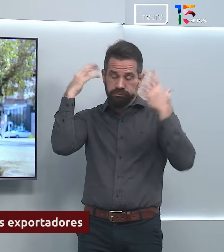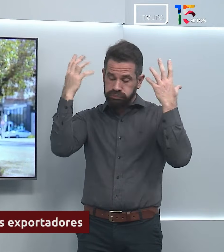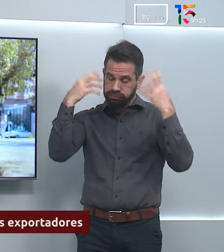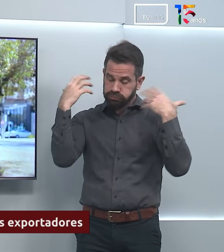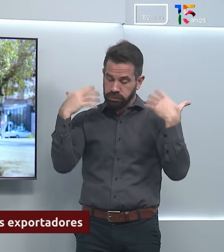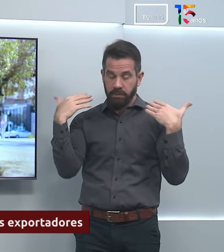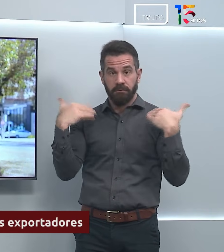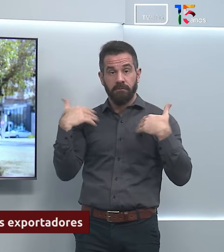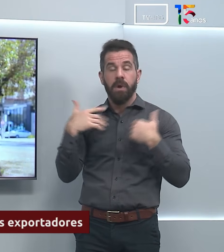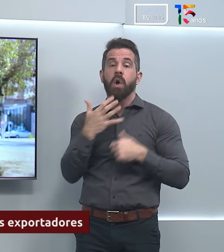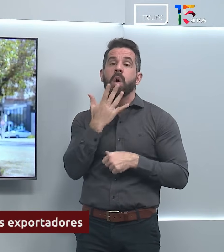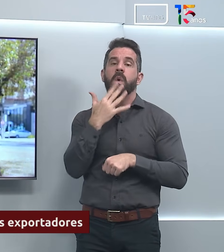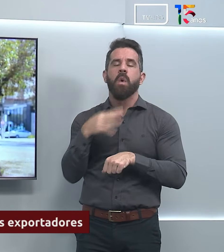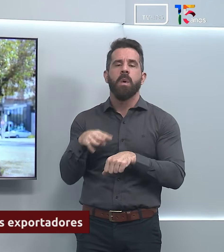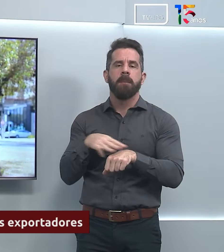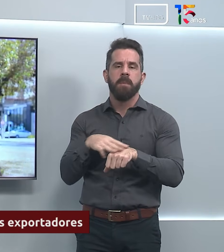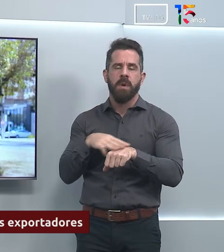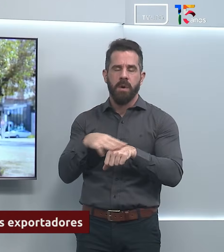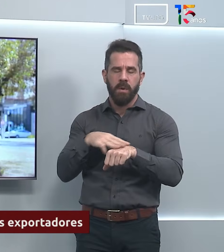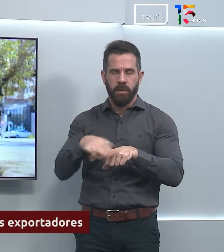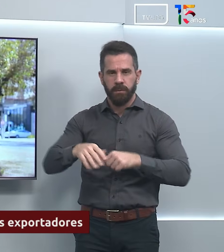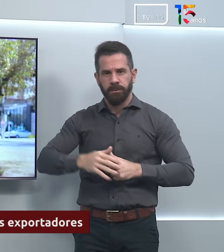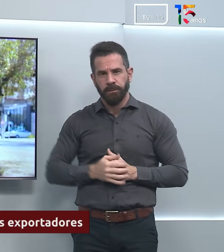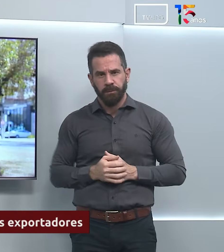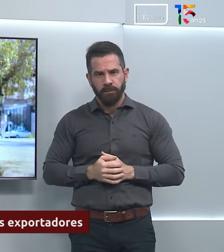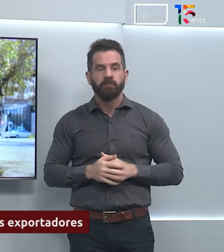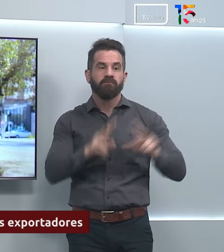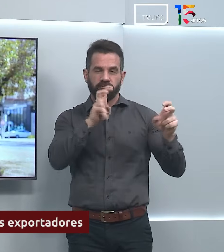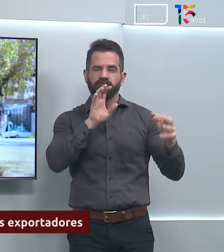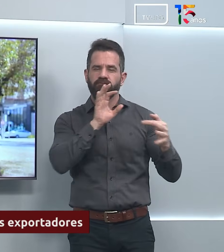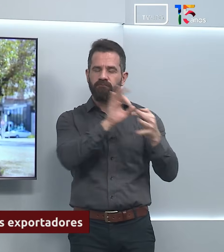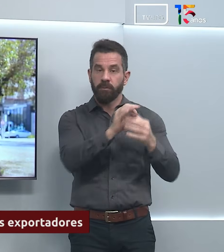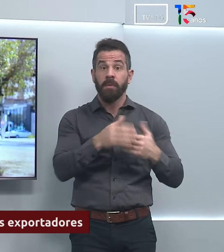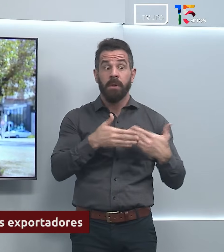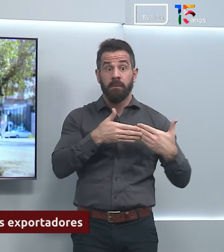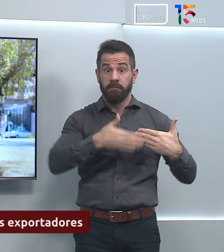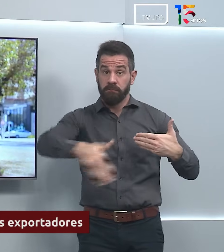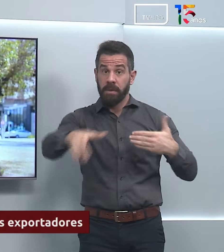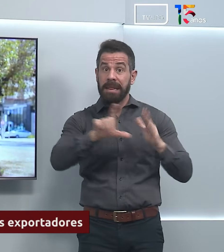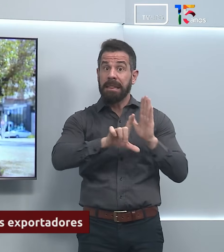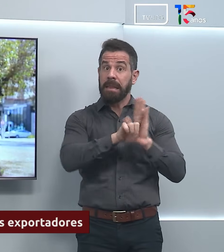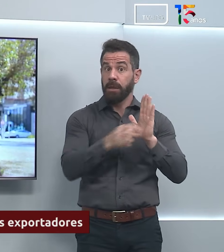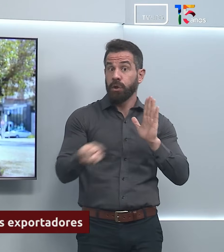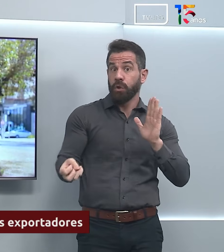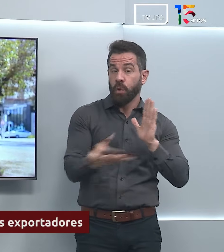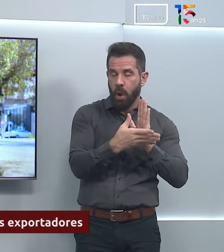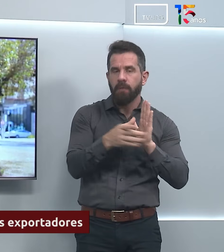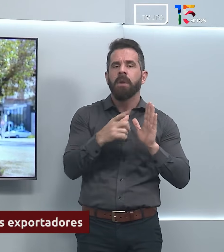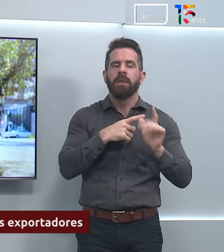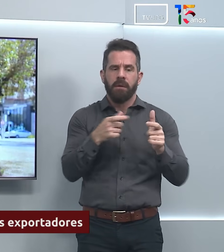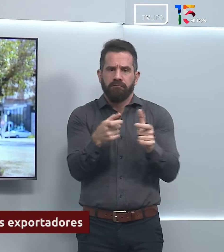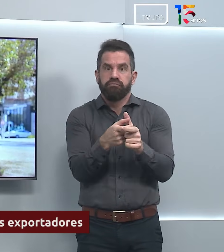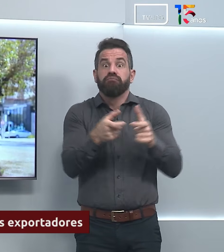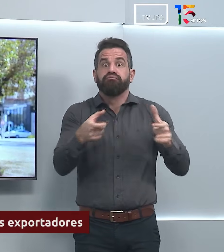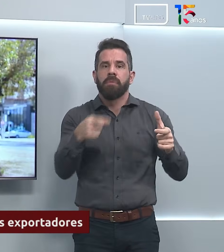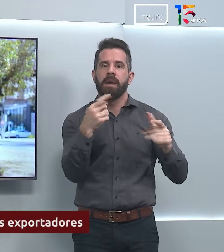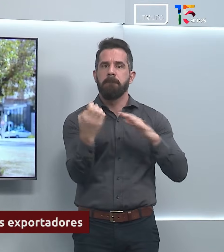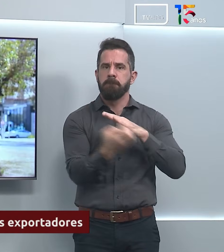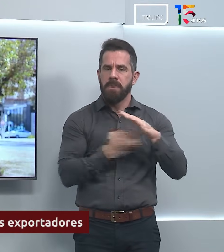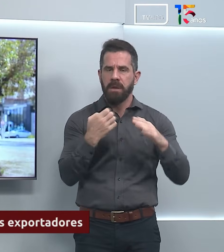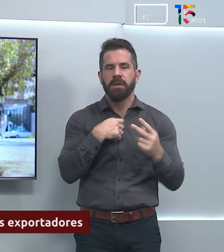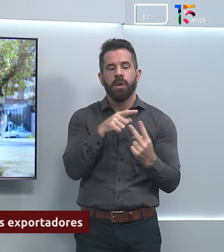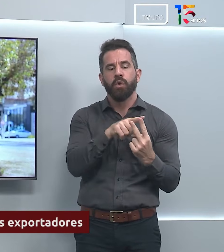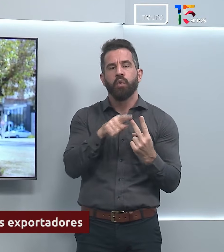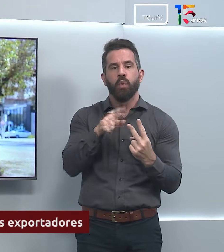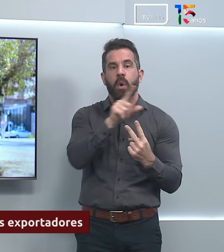castanhos, cacheados na altura dos ombros. Daqui para frente, micro e pequenas empresas têm duas opções. A primeira